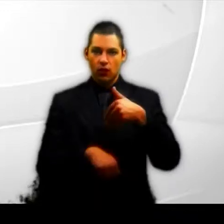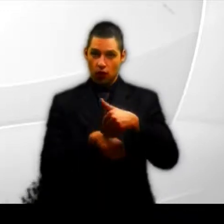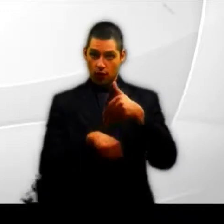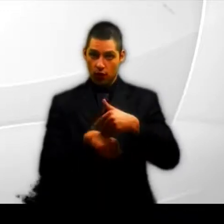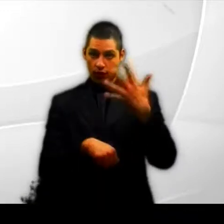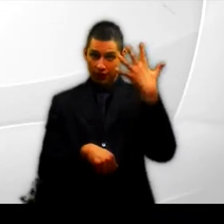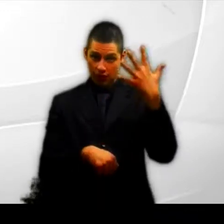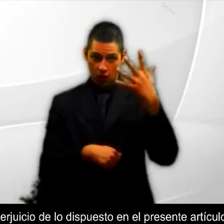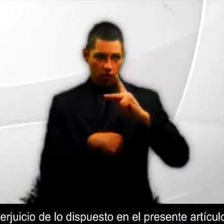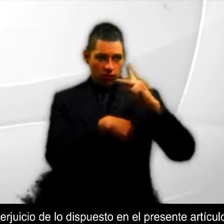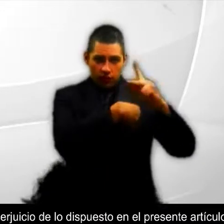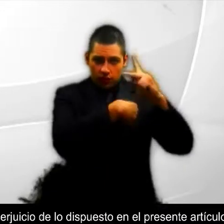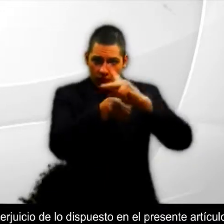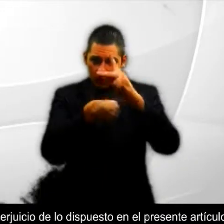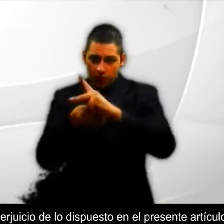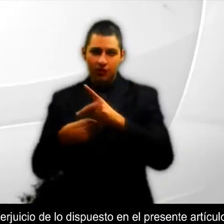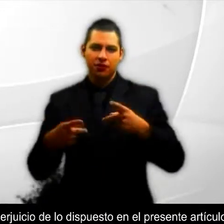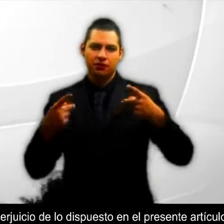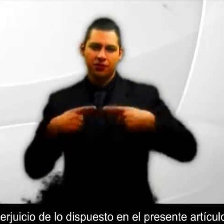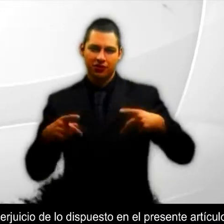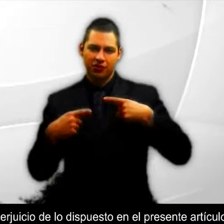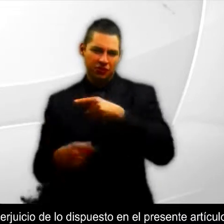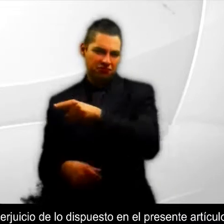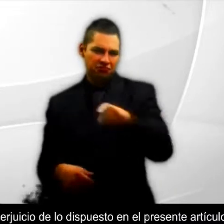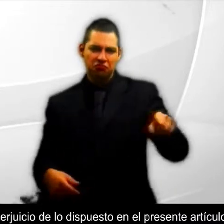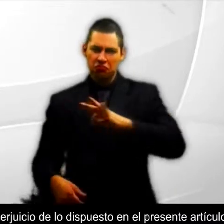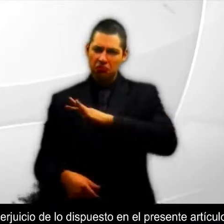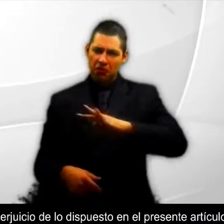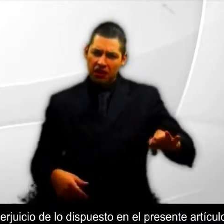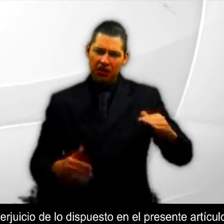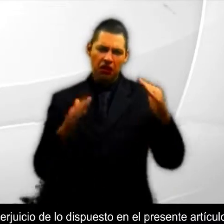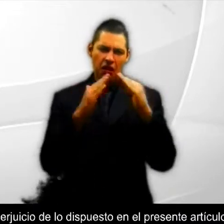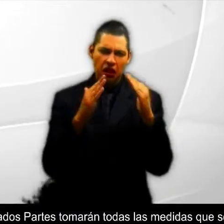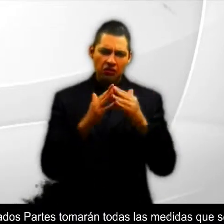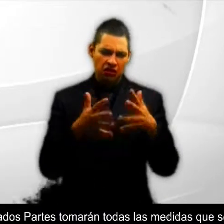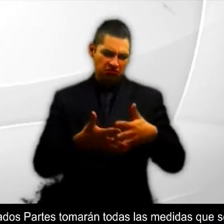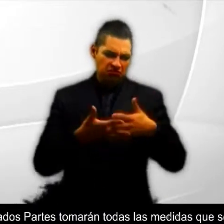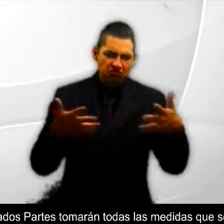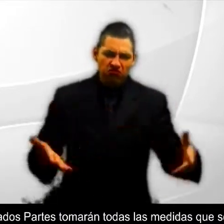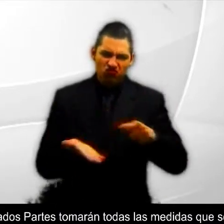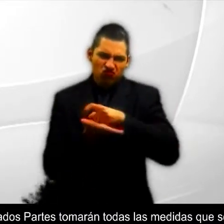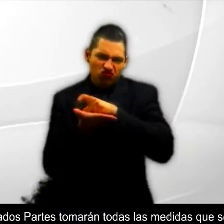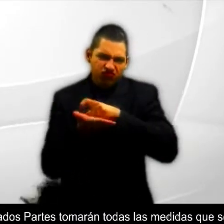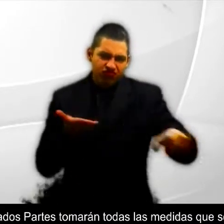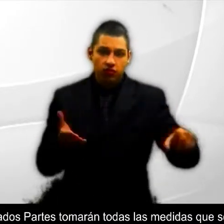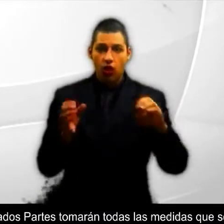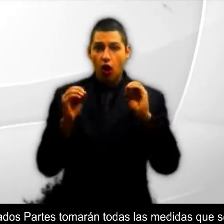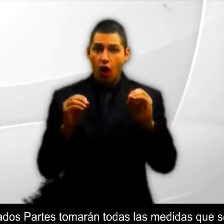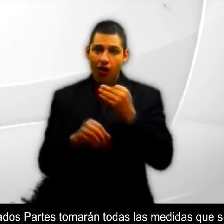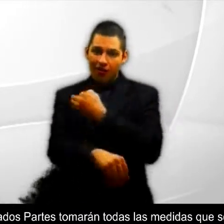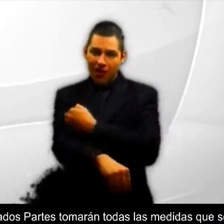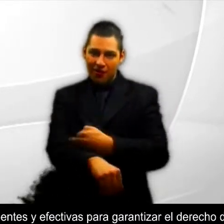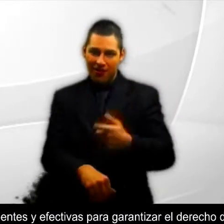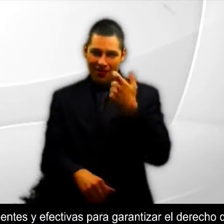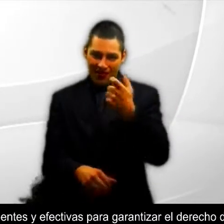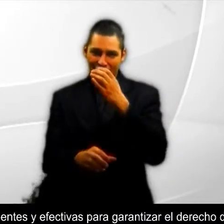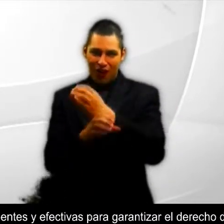Cinco. Sin perjuicio de lo dispuesto en el presente artículo, los Estados Partes tomarán todas las medidas que sean pertinentes y